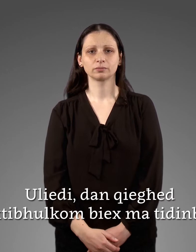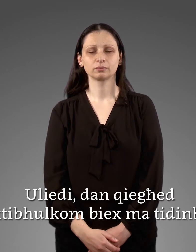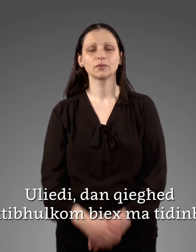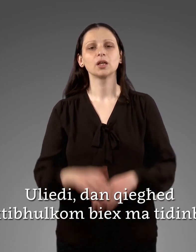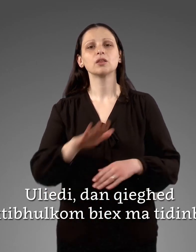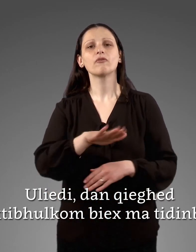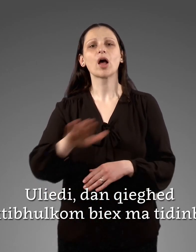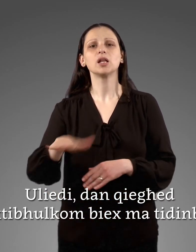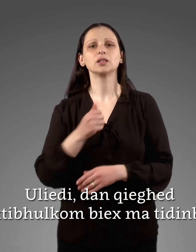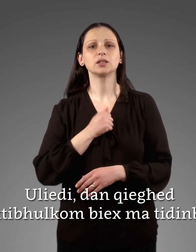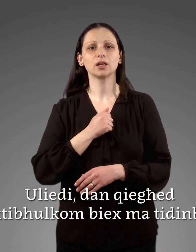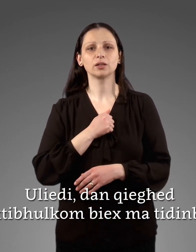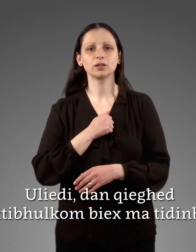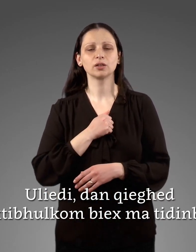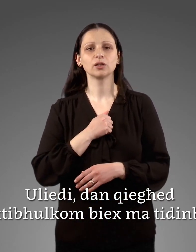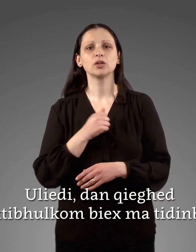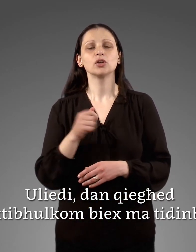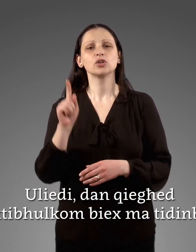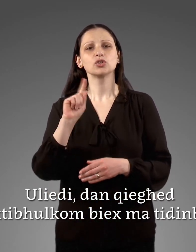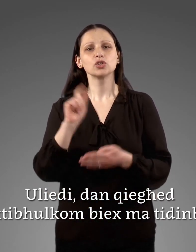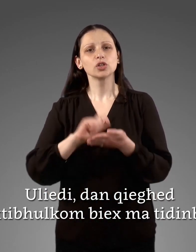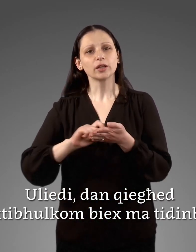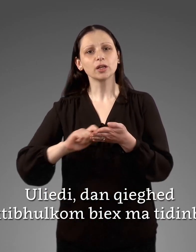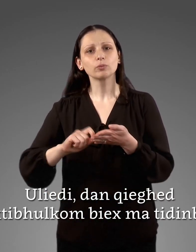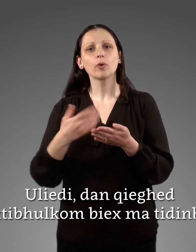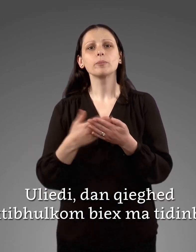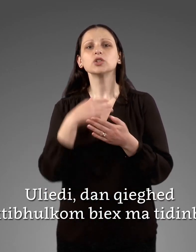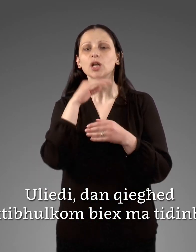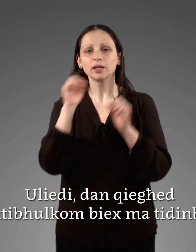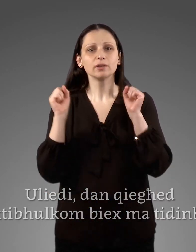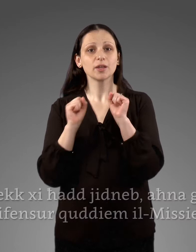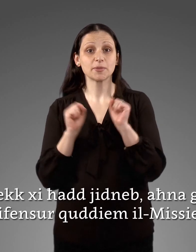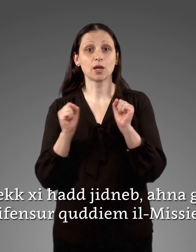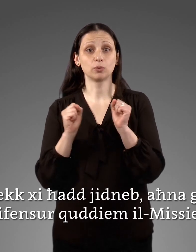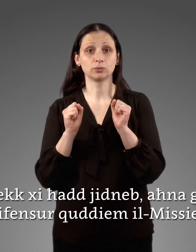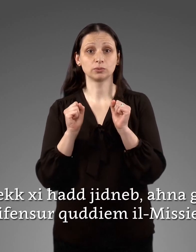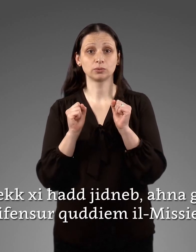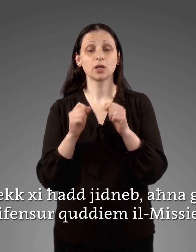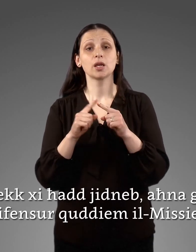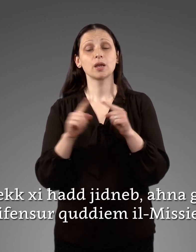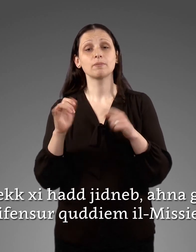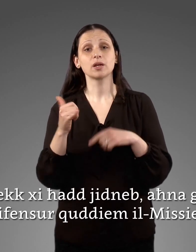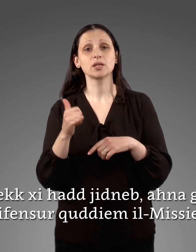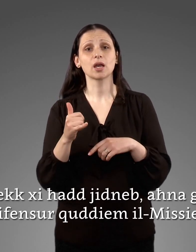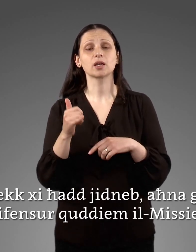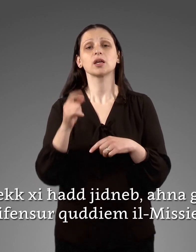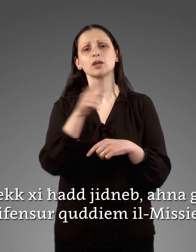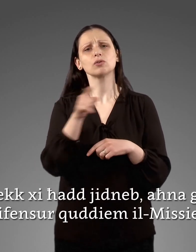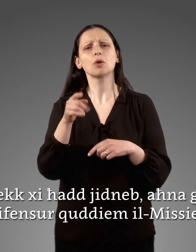Uliedi. Dan qiegħed niktibulkom biex ma tidinbux. Imma jekk xi ħadd jidneb,